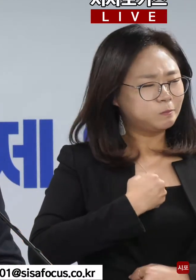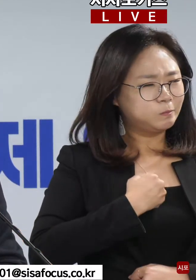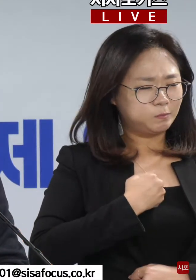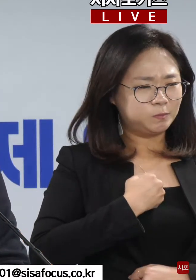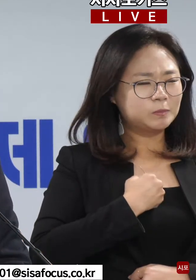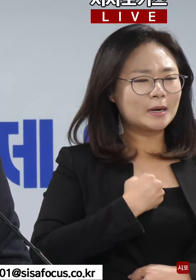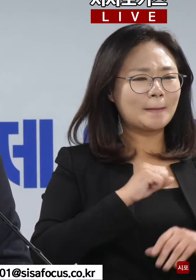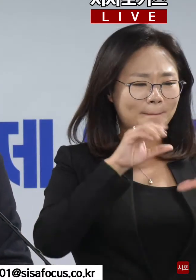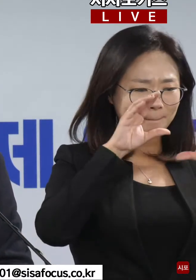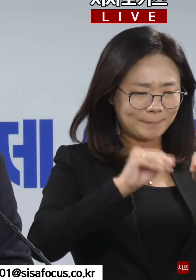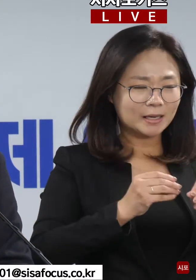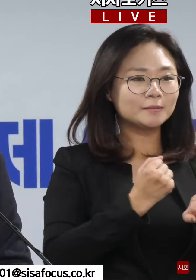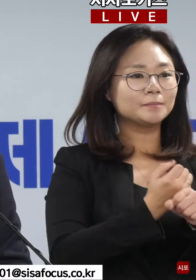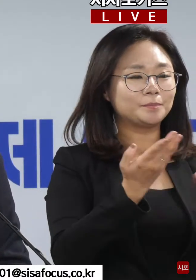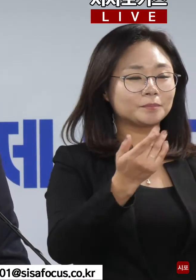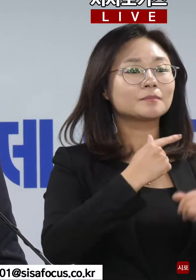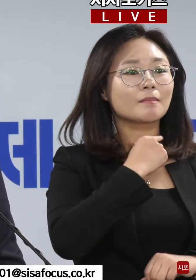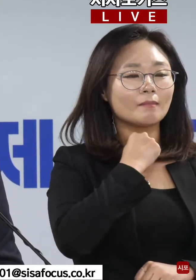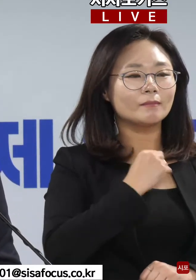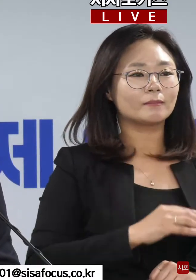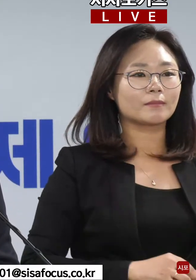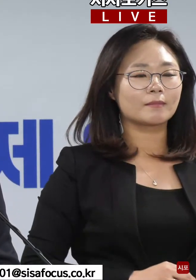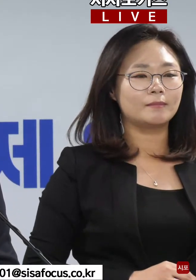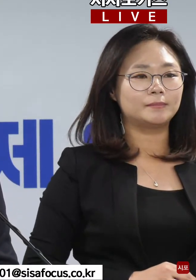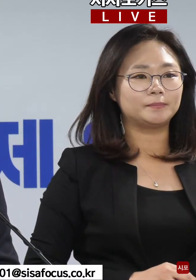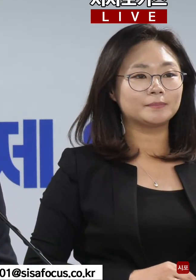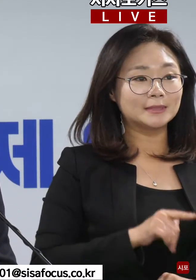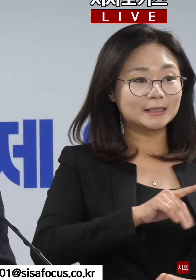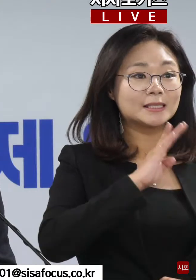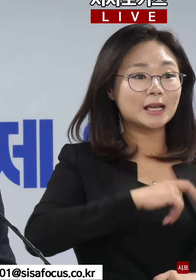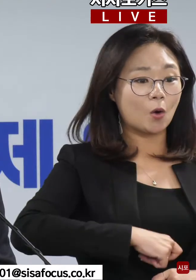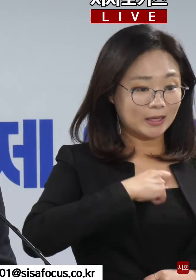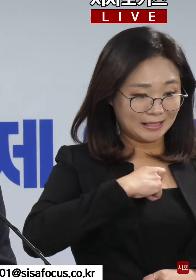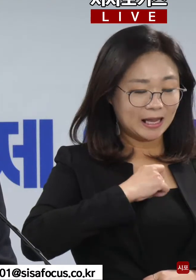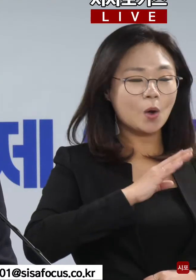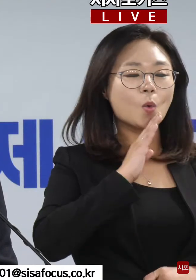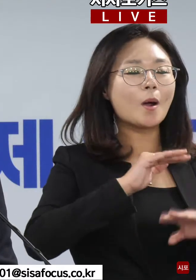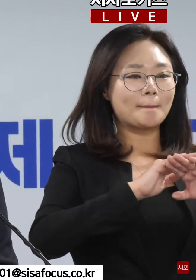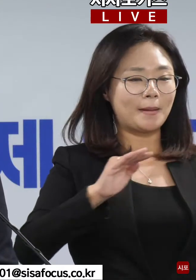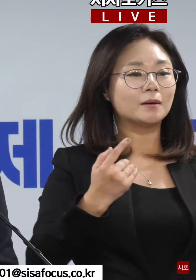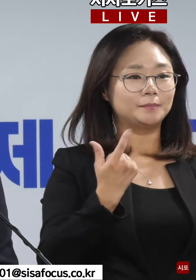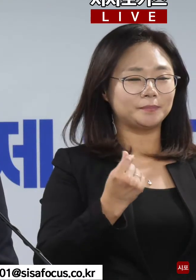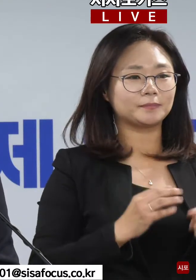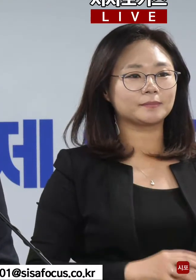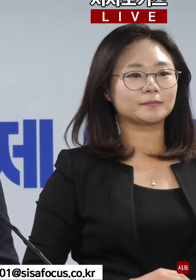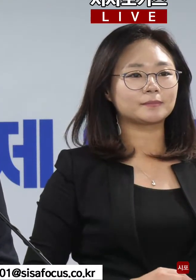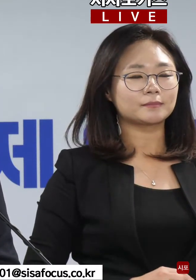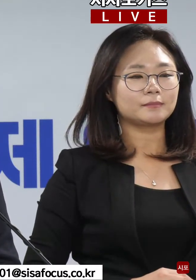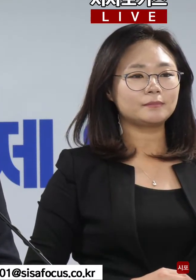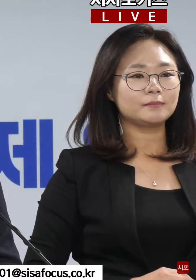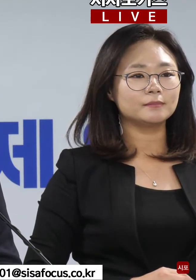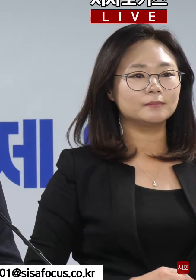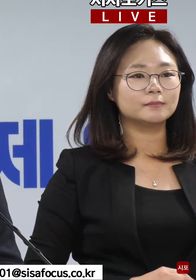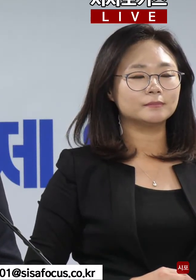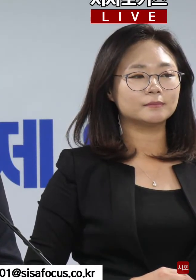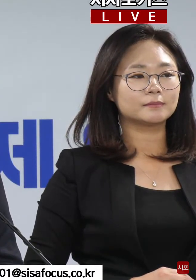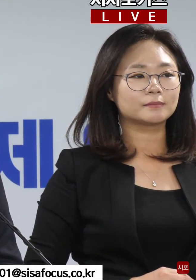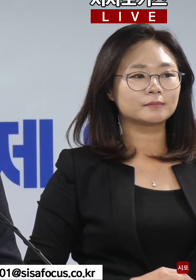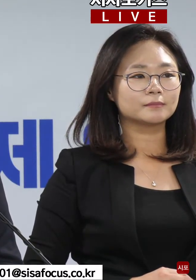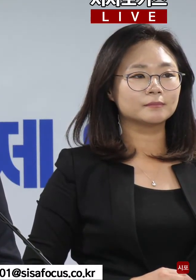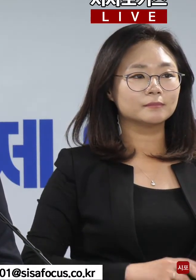하는 게 정말로 중요하다고 생각합니다. 그게 저는 정의이고 형평이라고 생각하기 때문입니다. 지금